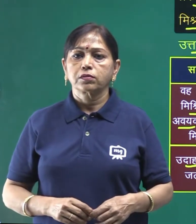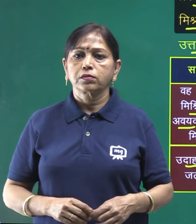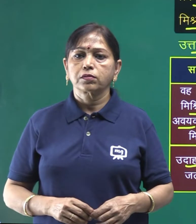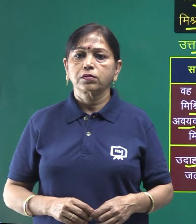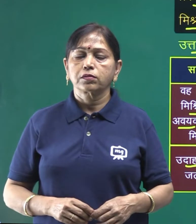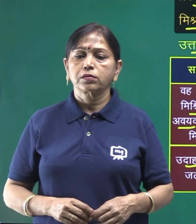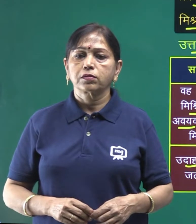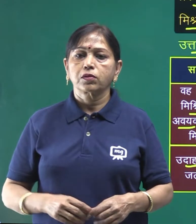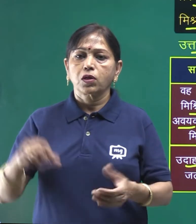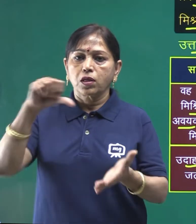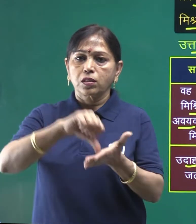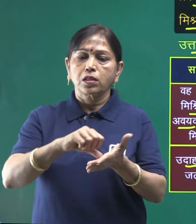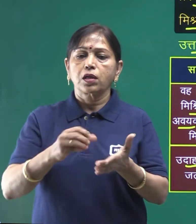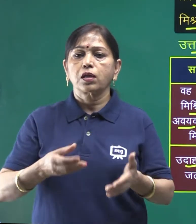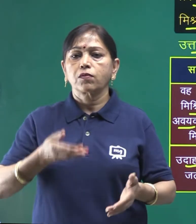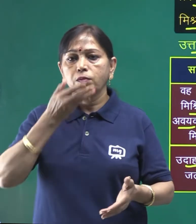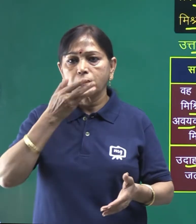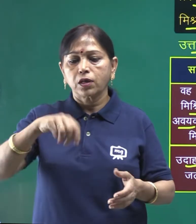तेल एवं जल का मिश्रण।